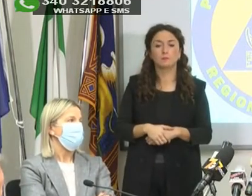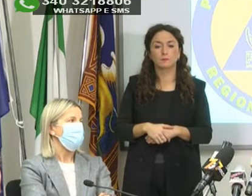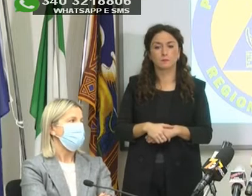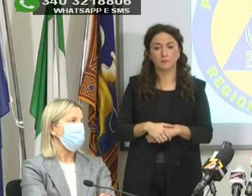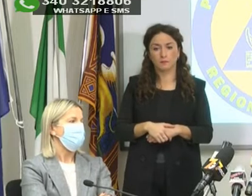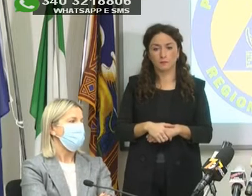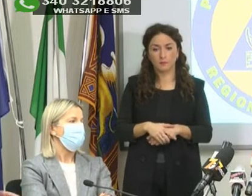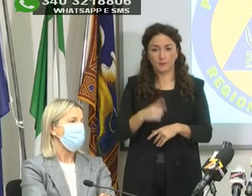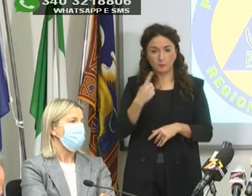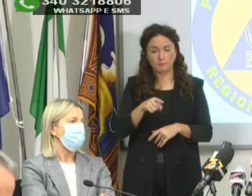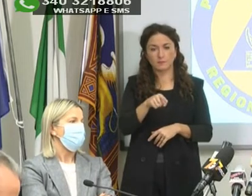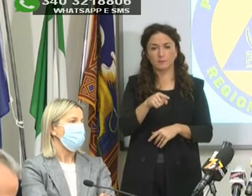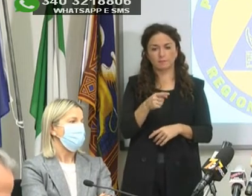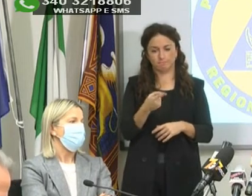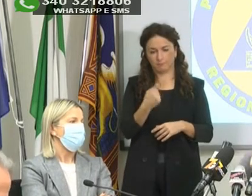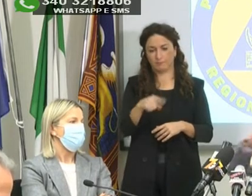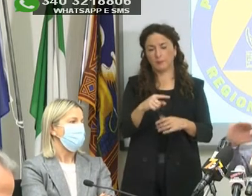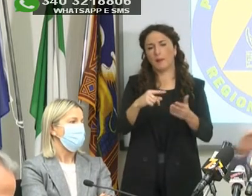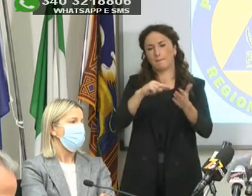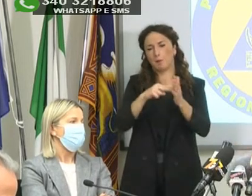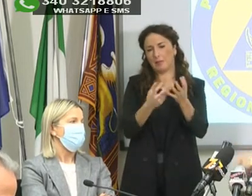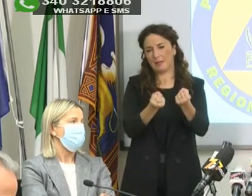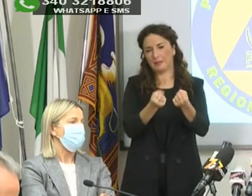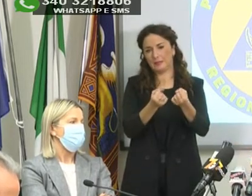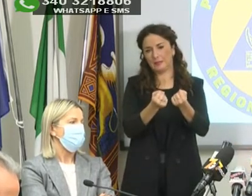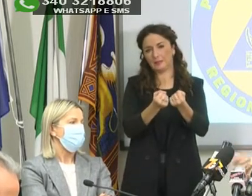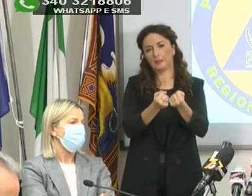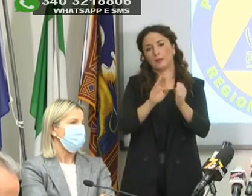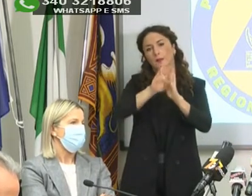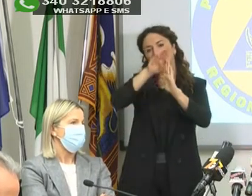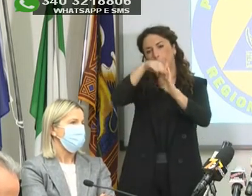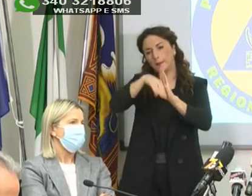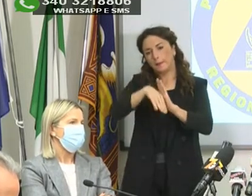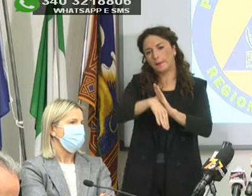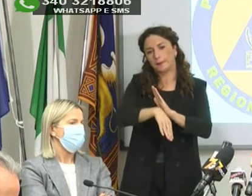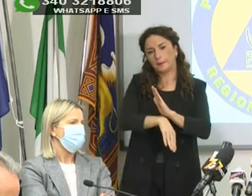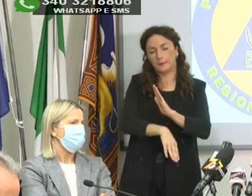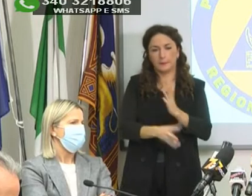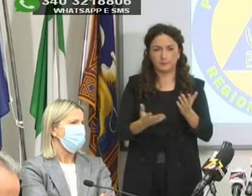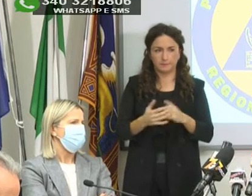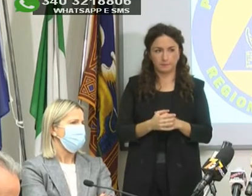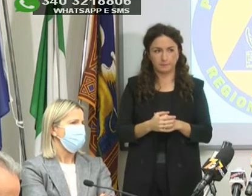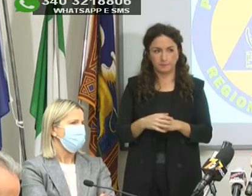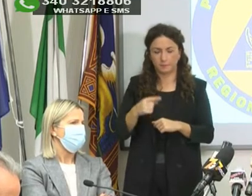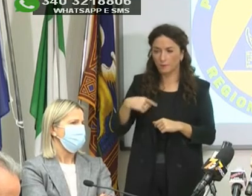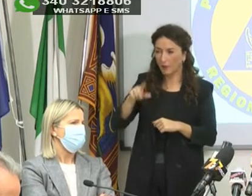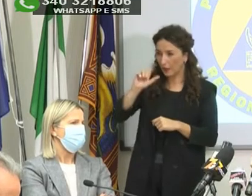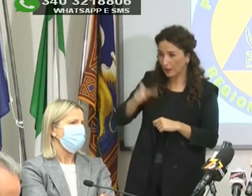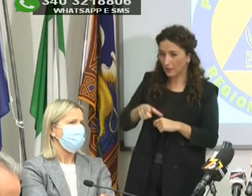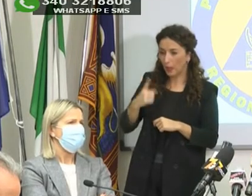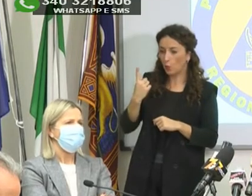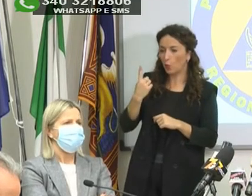questa è la parte dove c'è la polpa del problema, dopo le parti in perché ascesa e in discesa. Mi pare che siamo su un migliaio